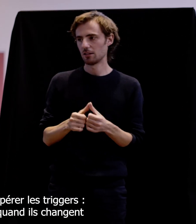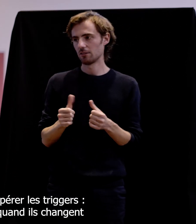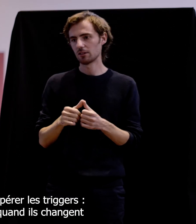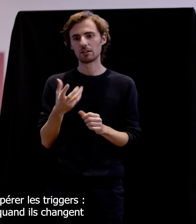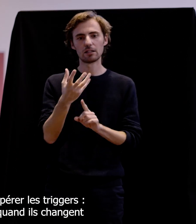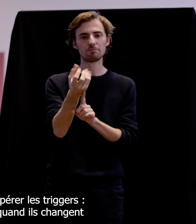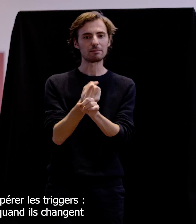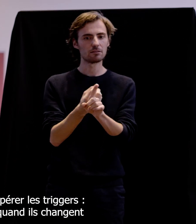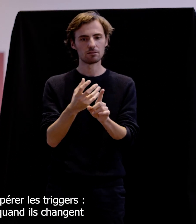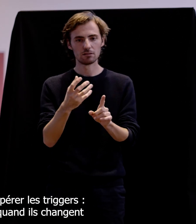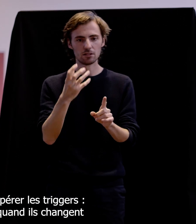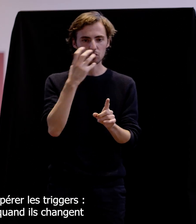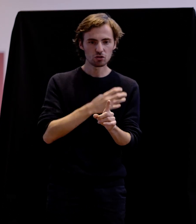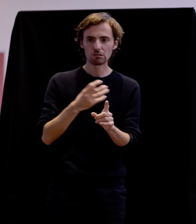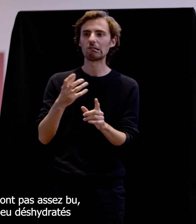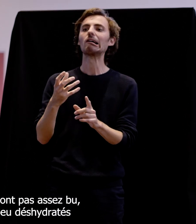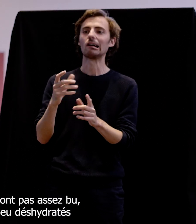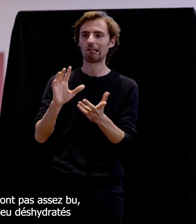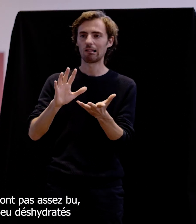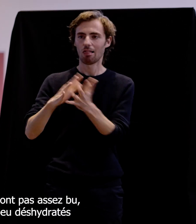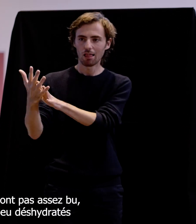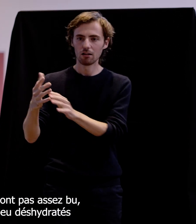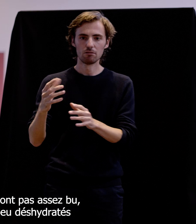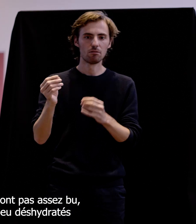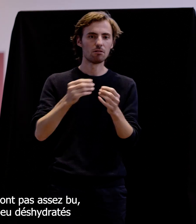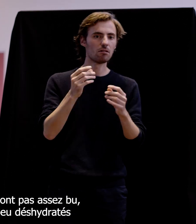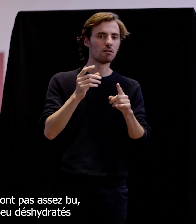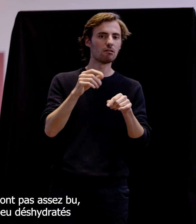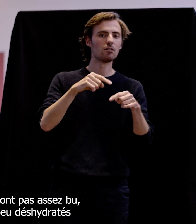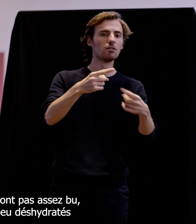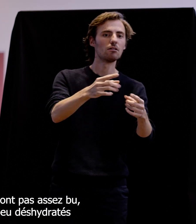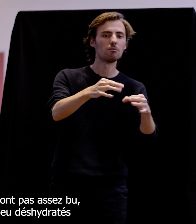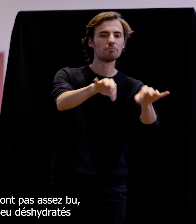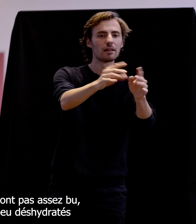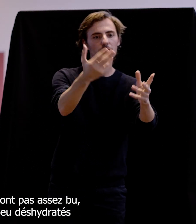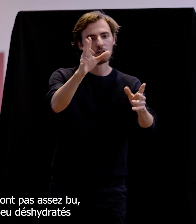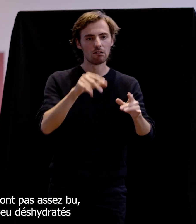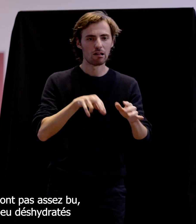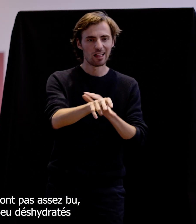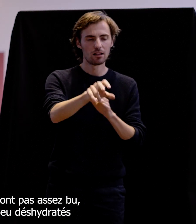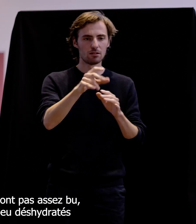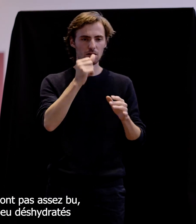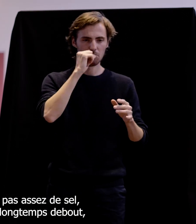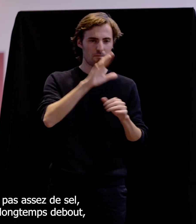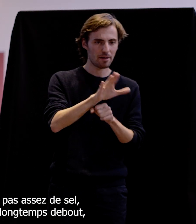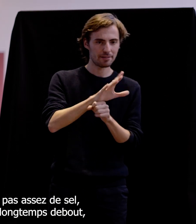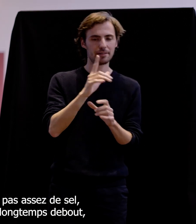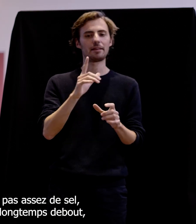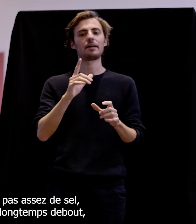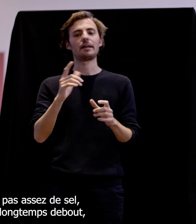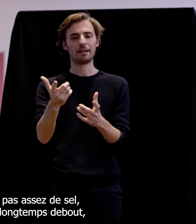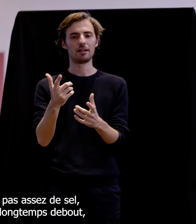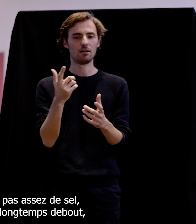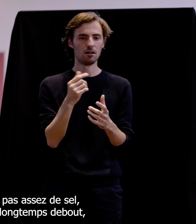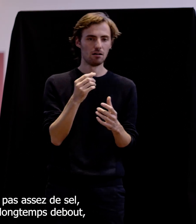triggers quand ils ont chaud, quand ils changent d'une pièce, quand ils n'ont pas assez bu, quand ils sont un peu déshydratés parce qu'ils mangent pas